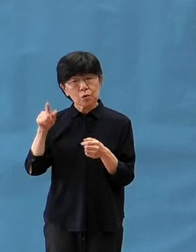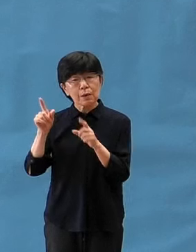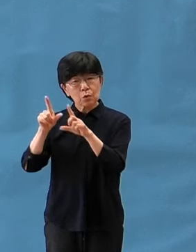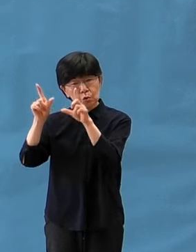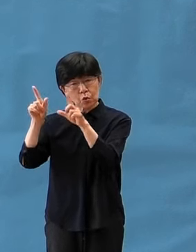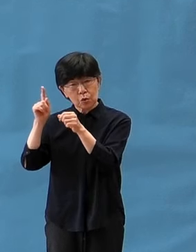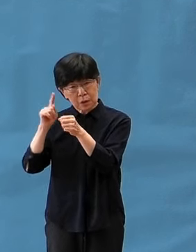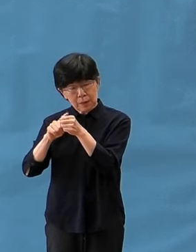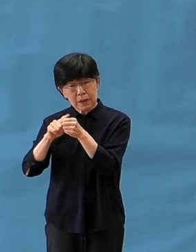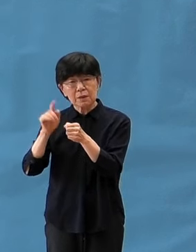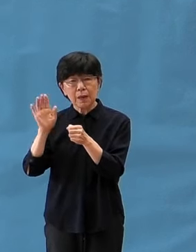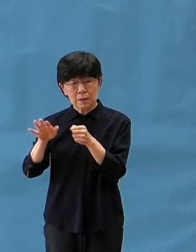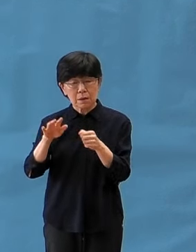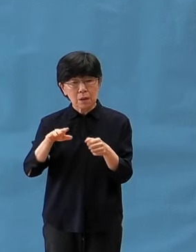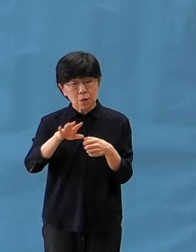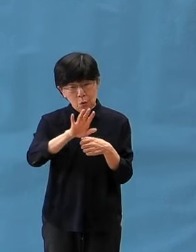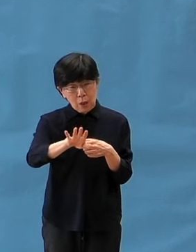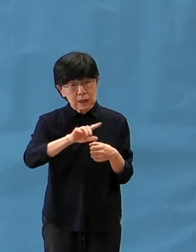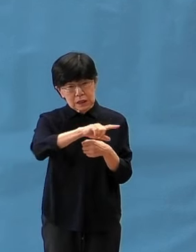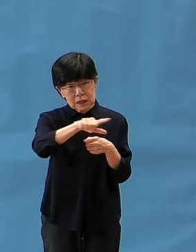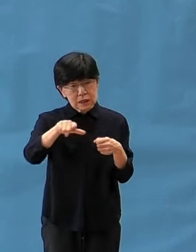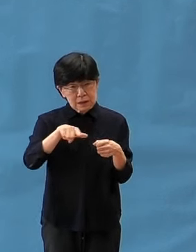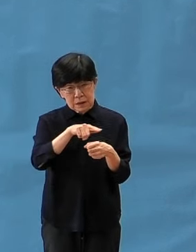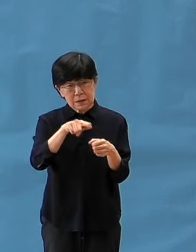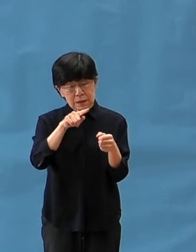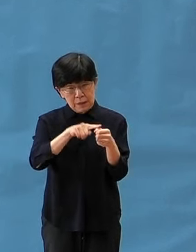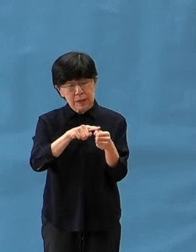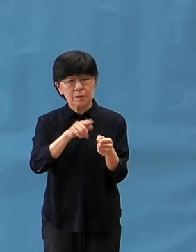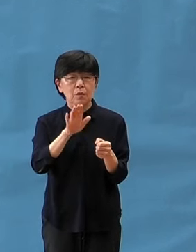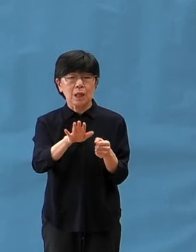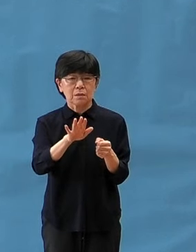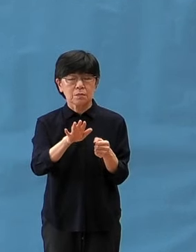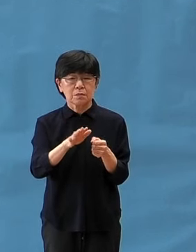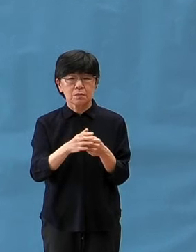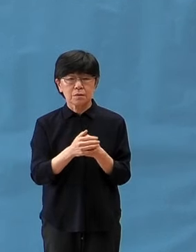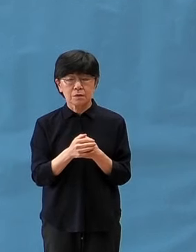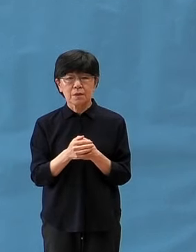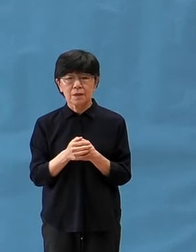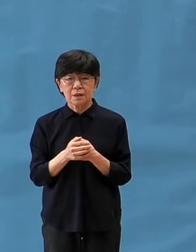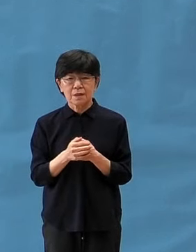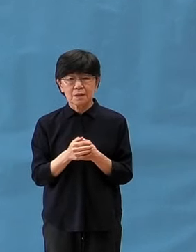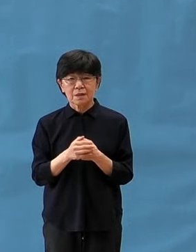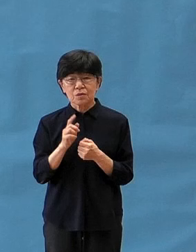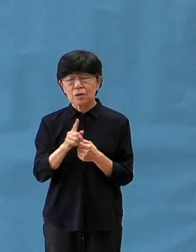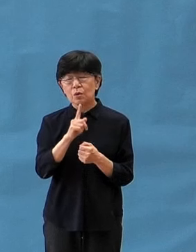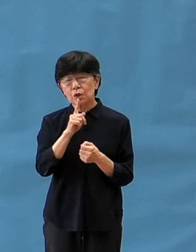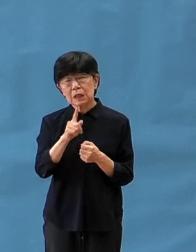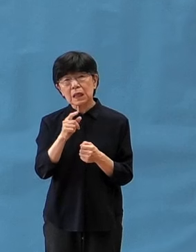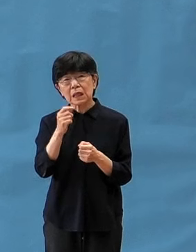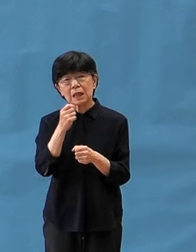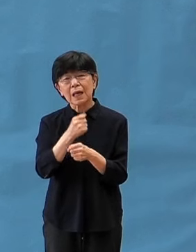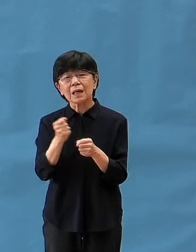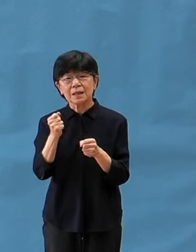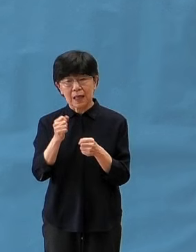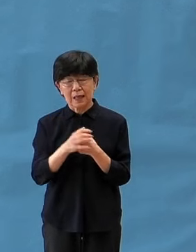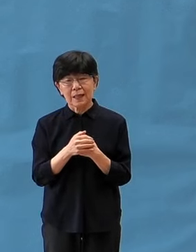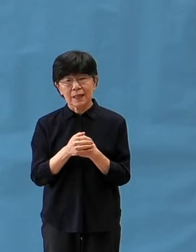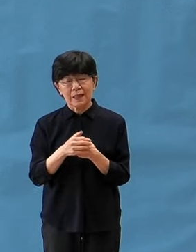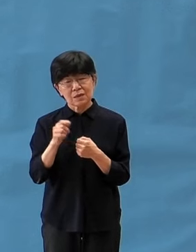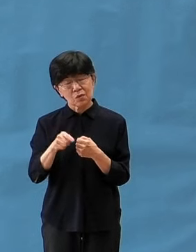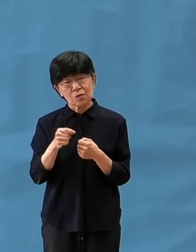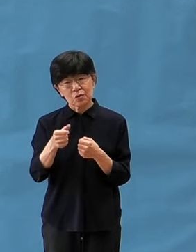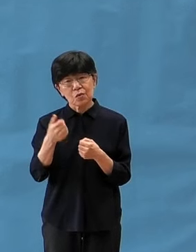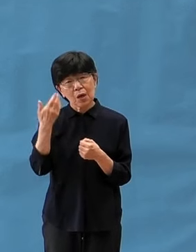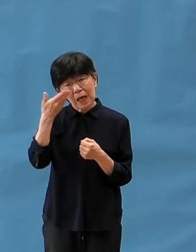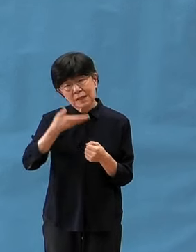し、東京以外の地域にもなる、みんなウィンウィンだということをちょっと言えなかったんで、そこはちょっと本当反